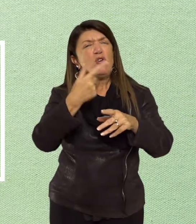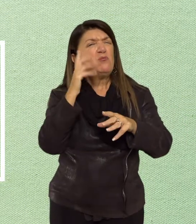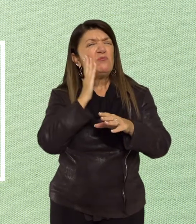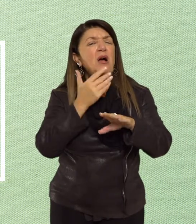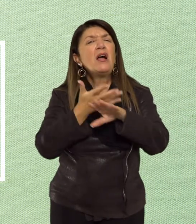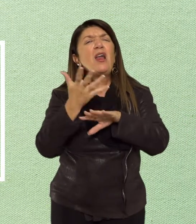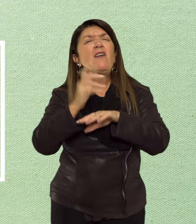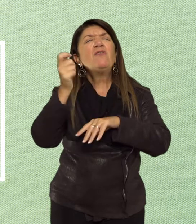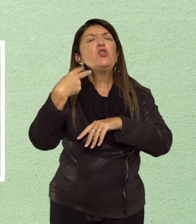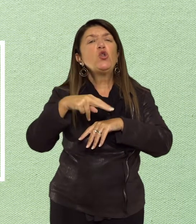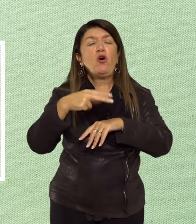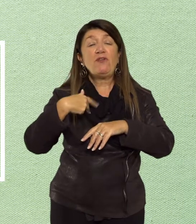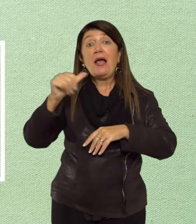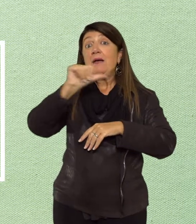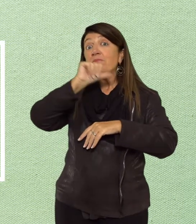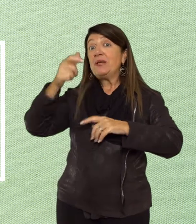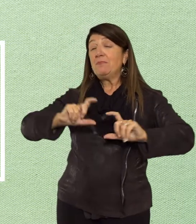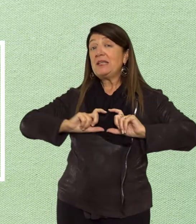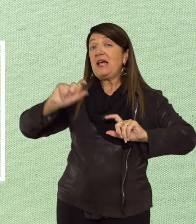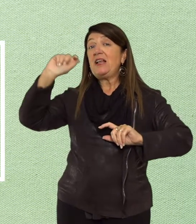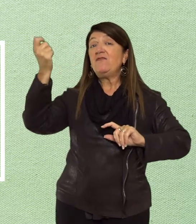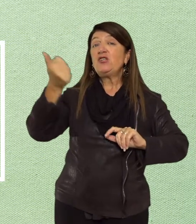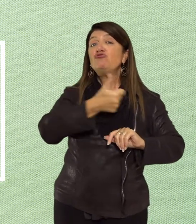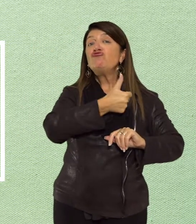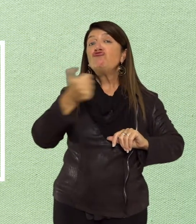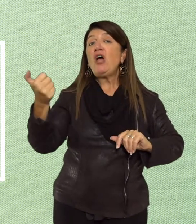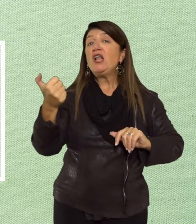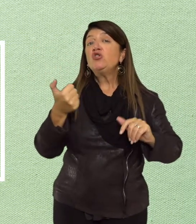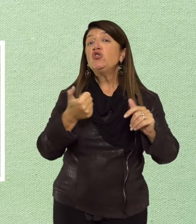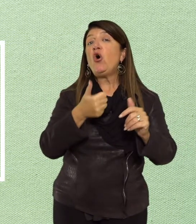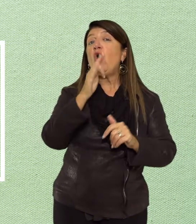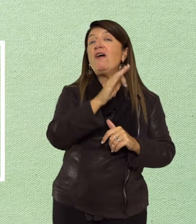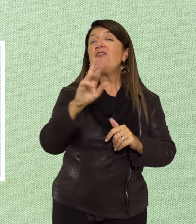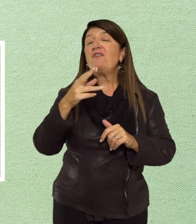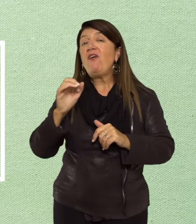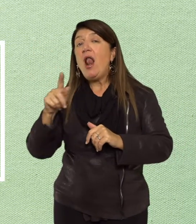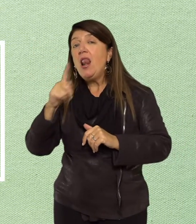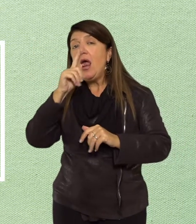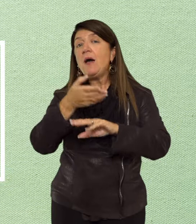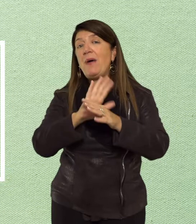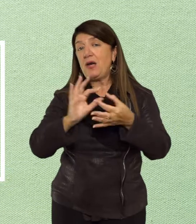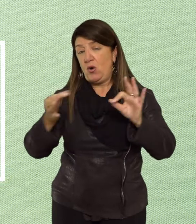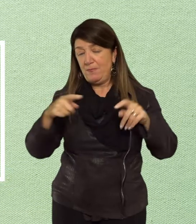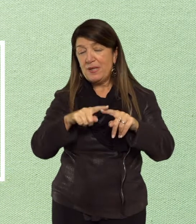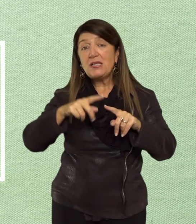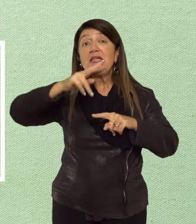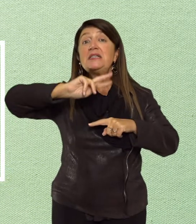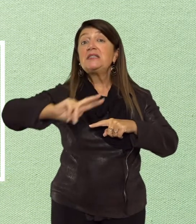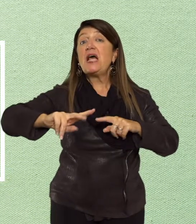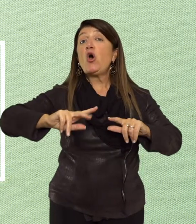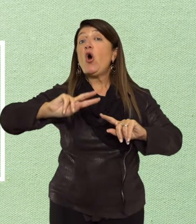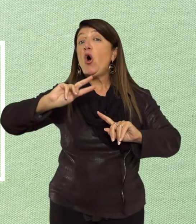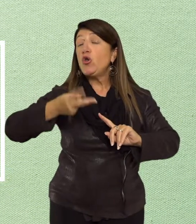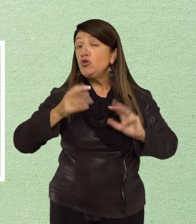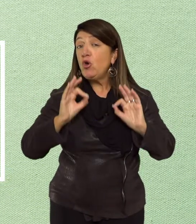la medaglia d'oro che ho vinto nei 100 farfalla, facendo il nuovo record delle Paralimpiadi. Il secondo è stato un argento